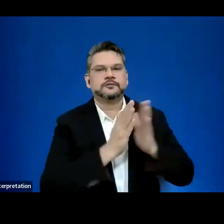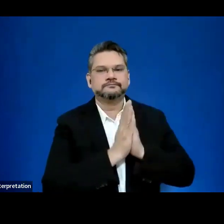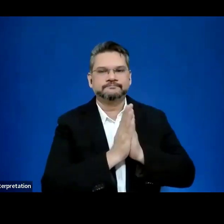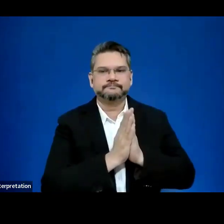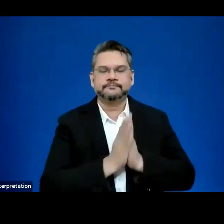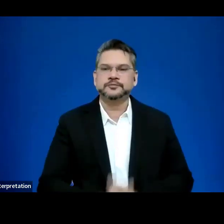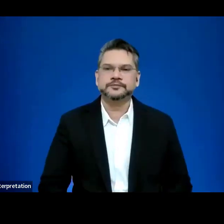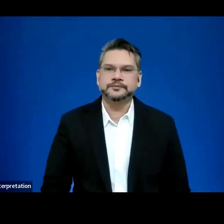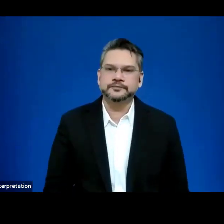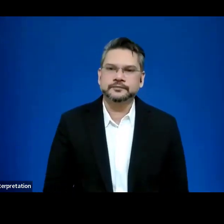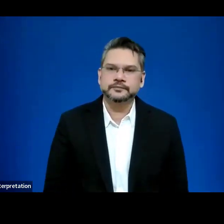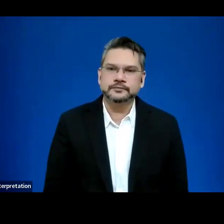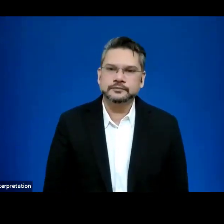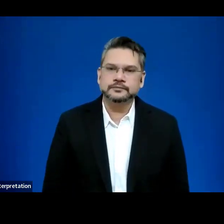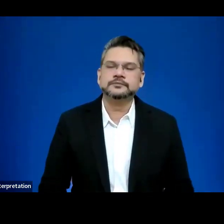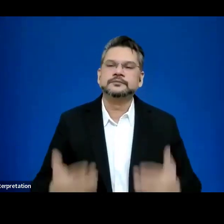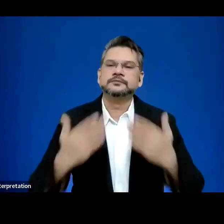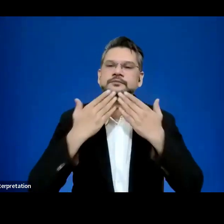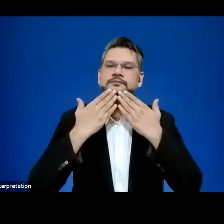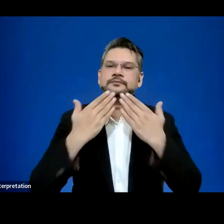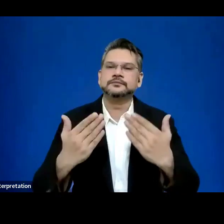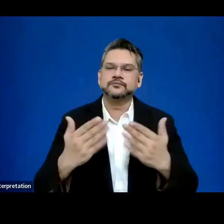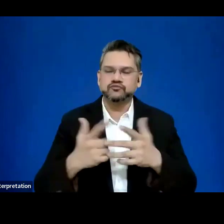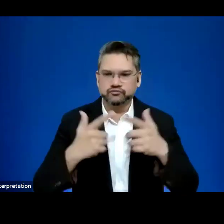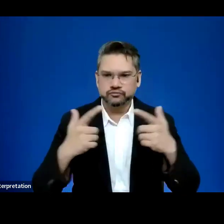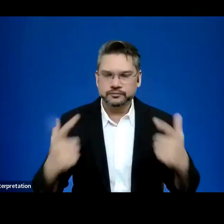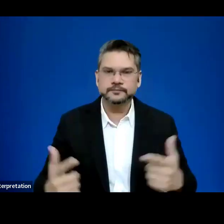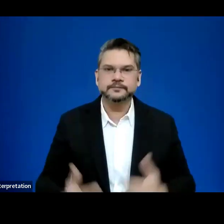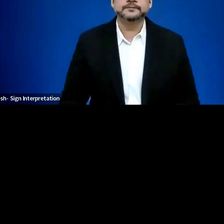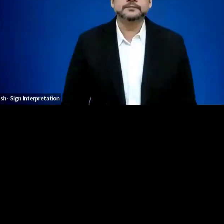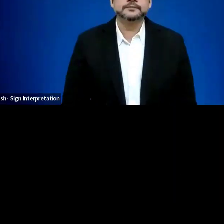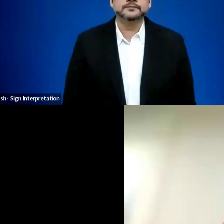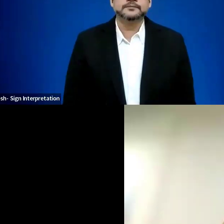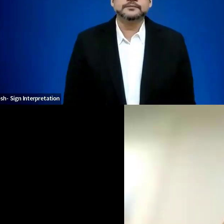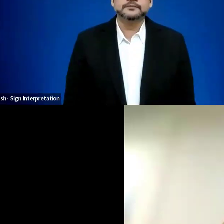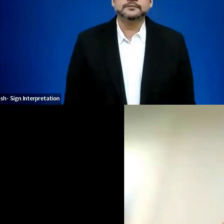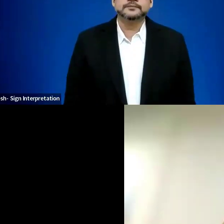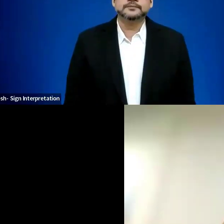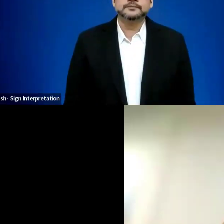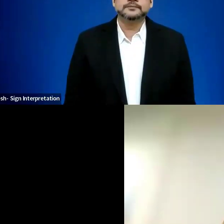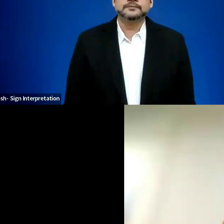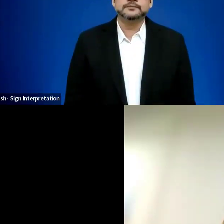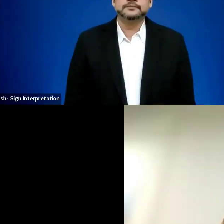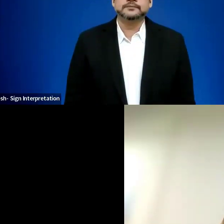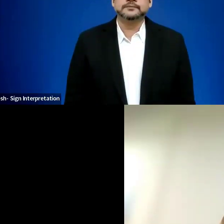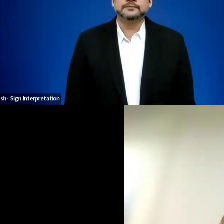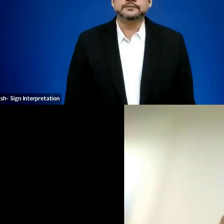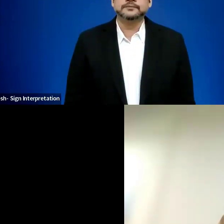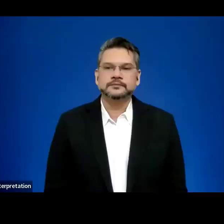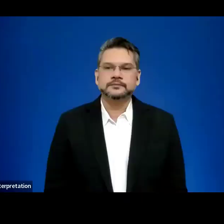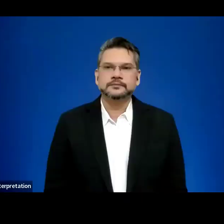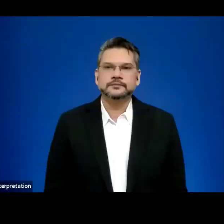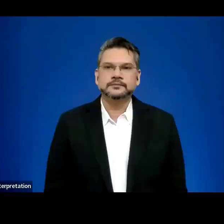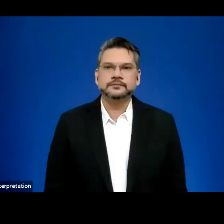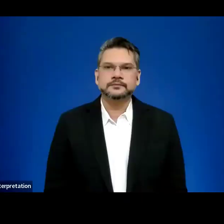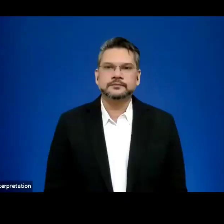们挚爱的 Bhargavi， 希望你在有很好的安息，谢谢。